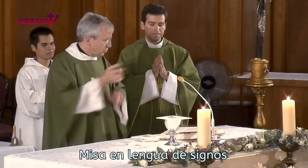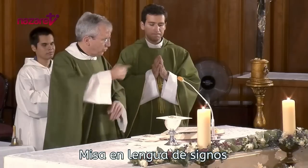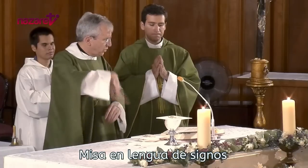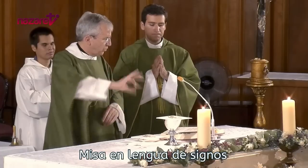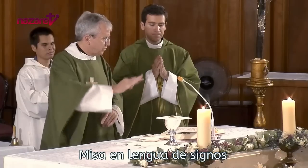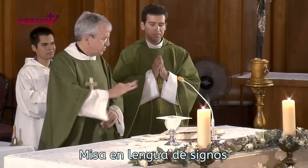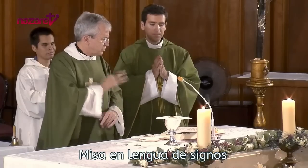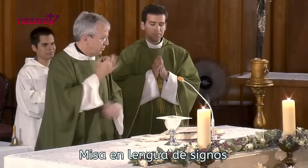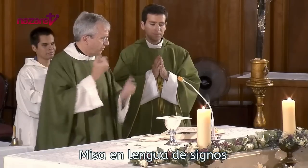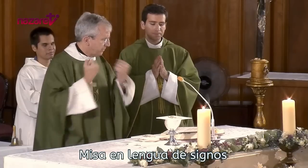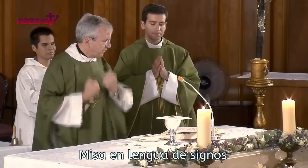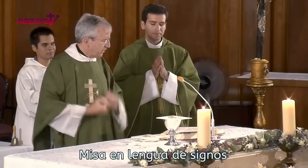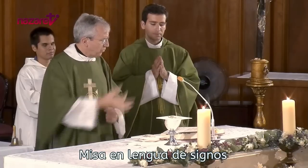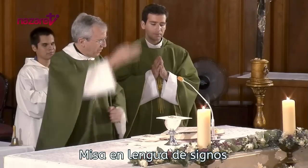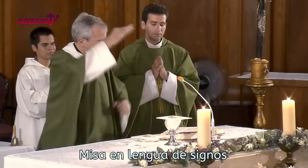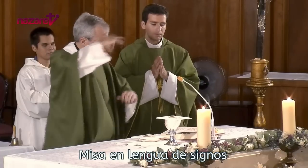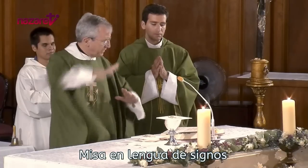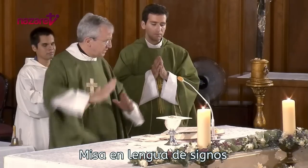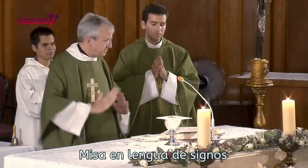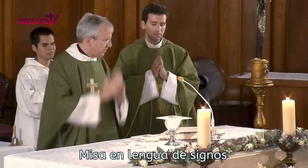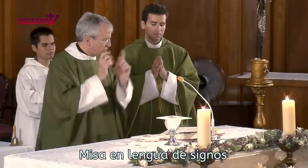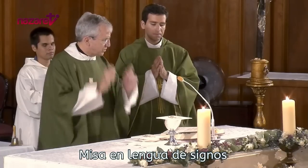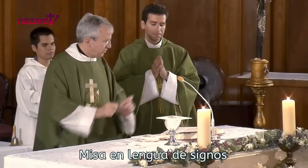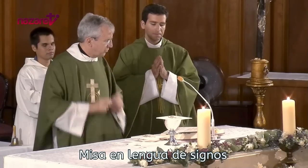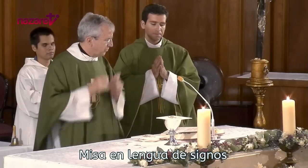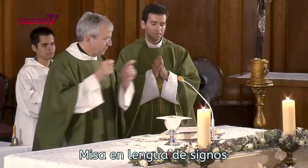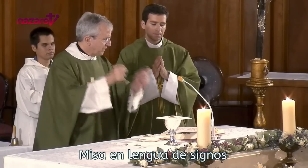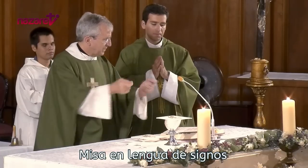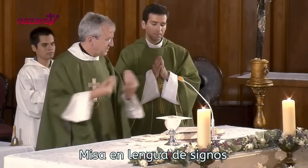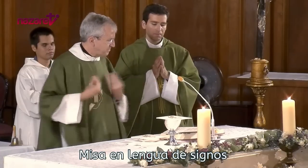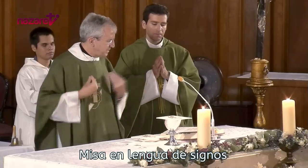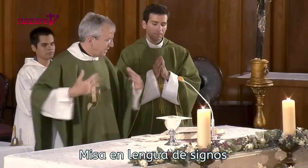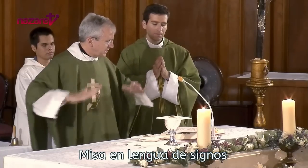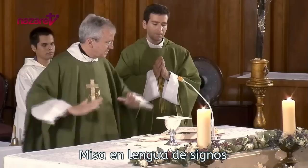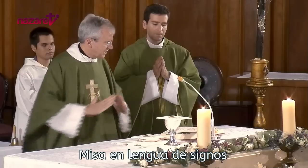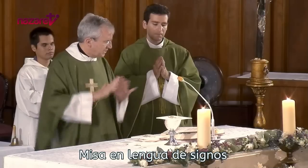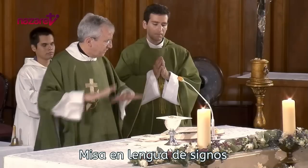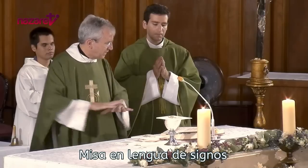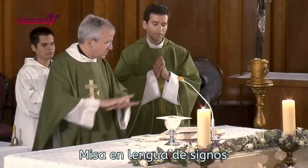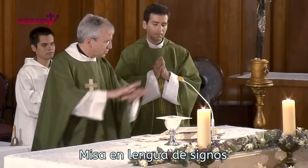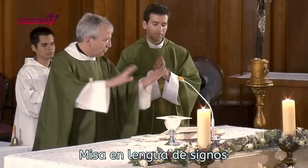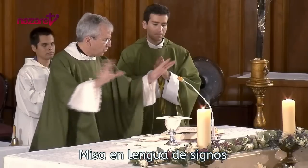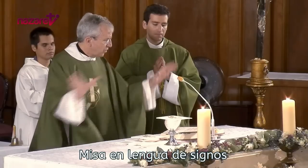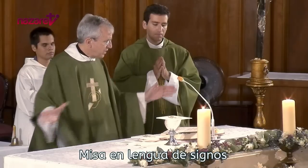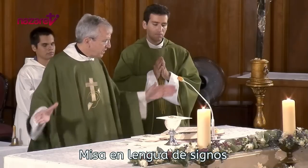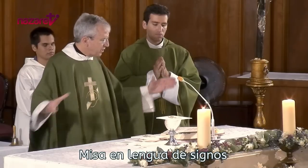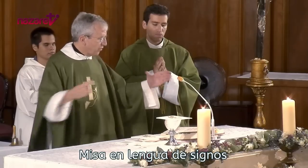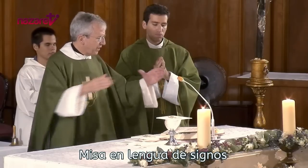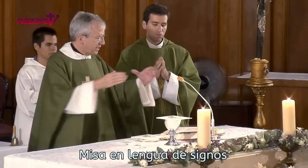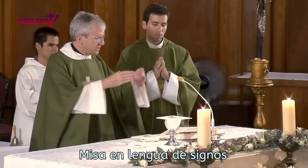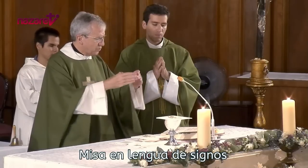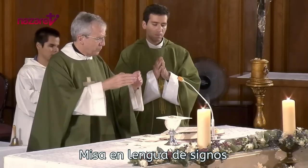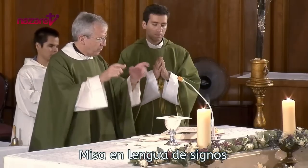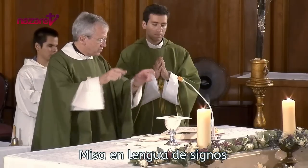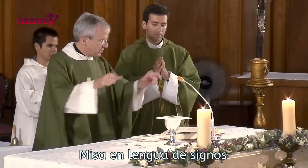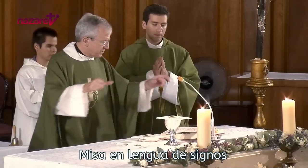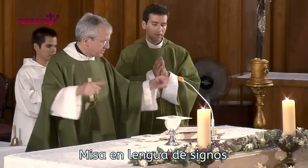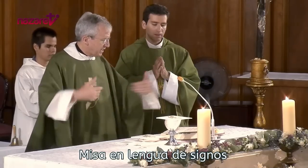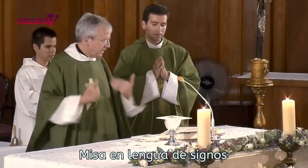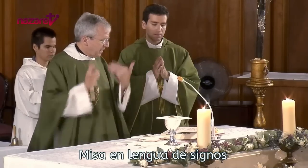Hijo nuestro Señor, con la fuerza del Espíritu Santo, das vida y santificas todo, y congregas a tu pueblo sin cesar, para